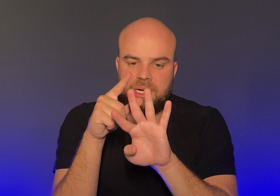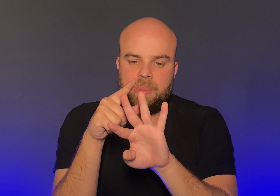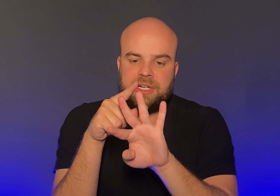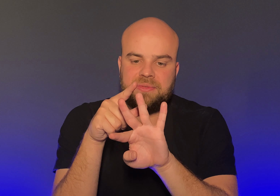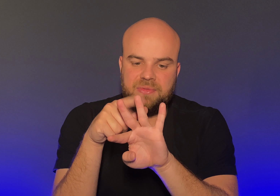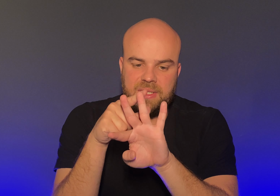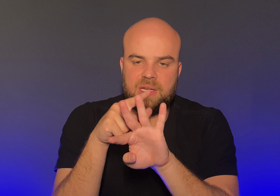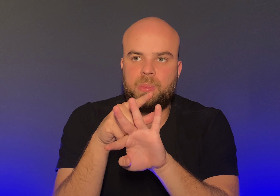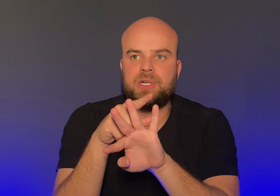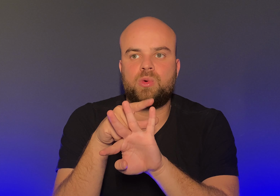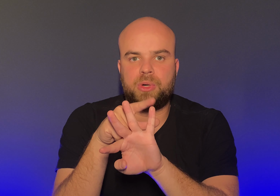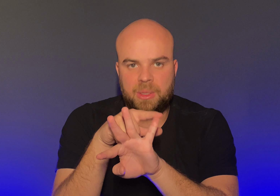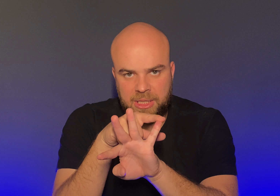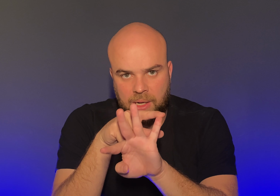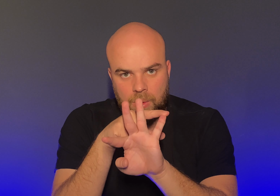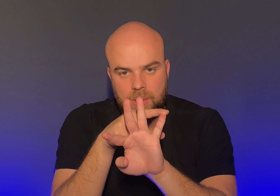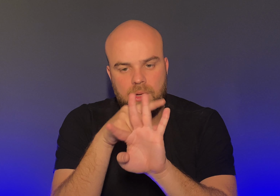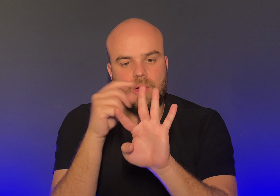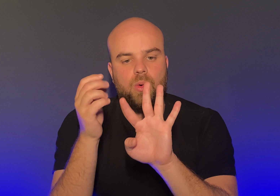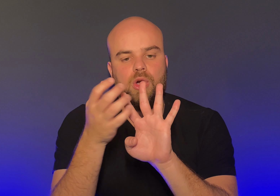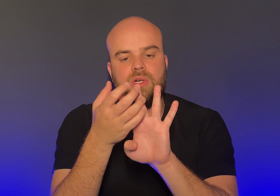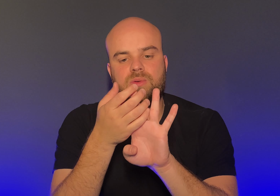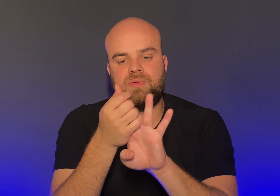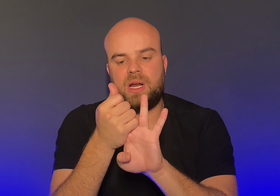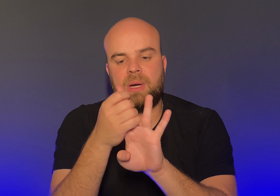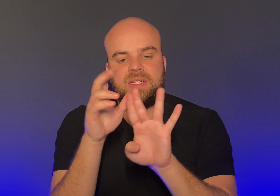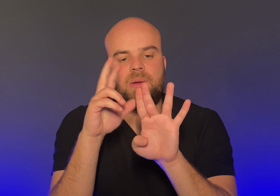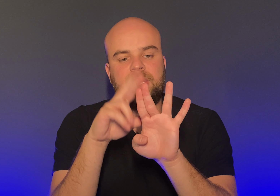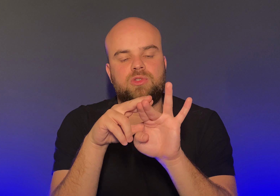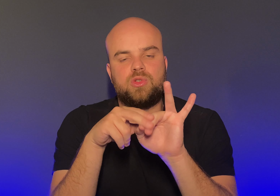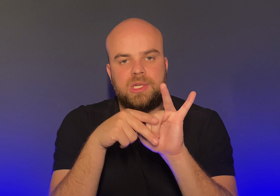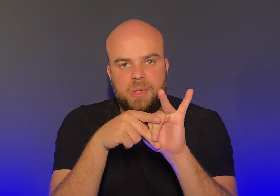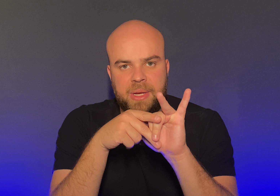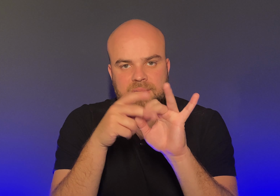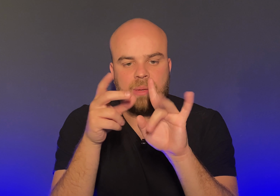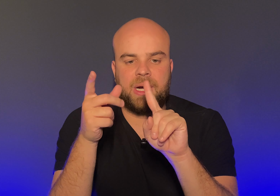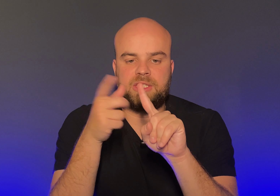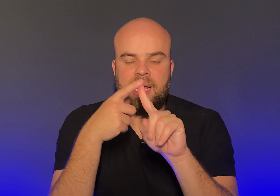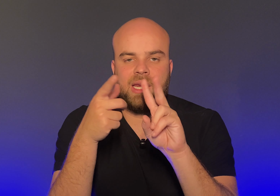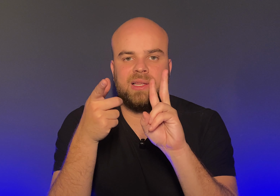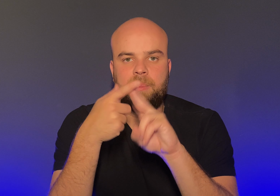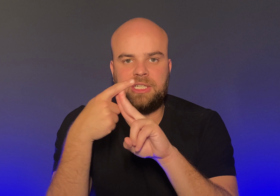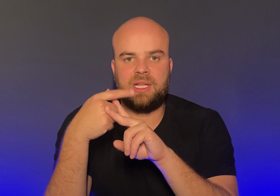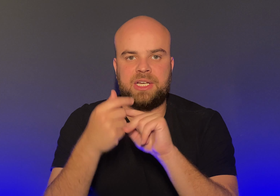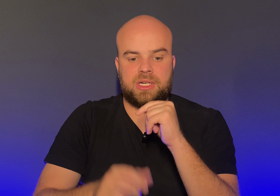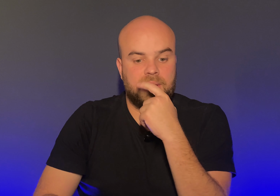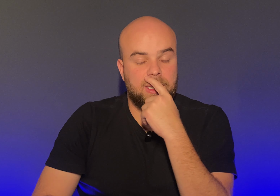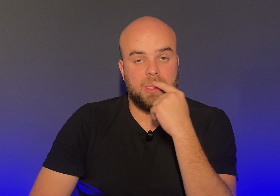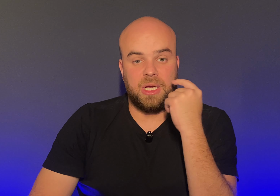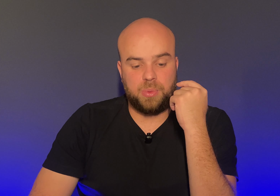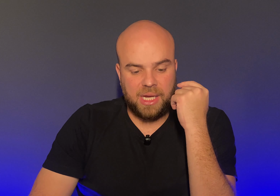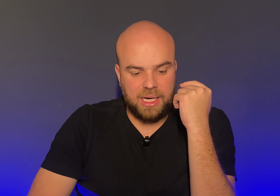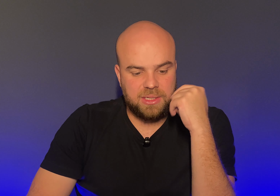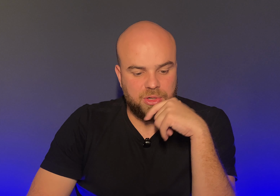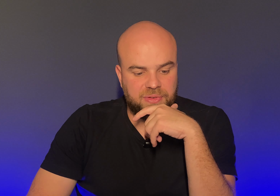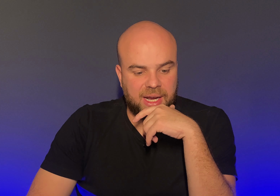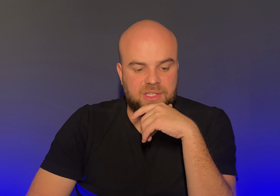tática parte física e parte comportamental hoje nós vamos falar basicamente dos dois primeiros da parte técnica da parte tática Mas por que que eles são diferentes